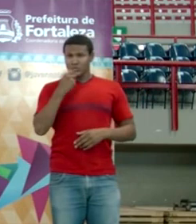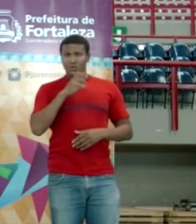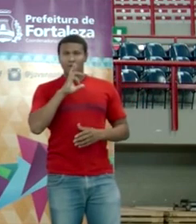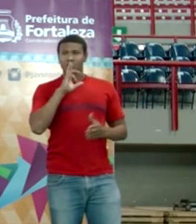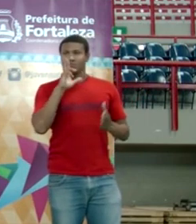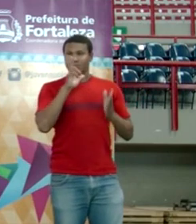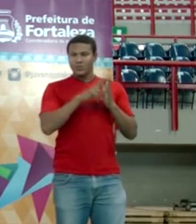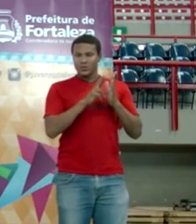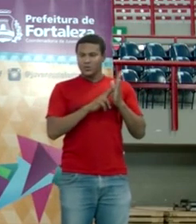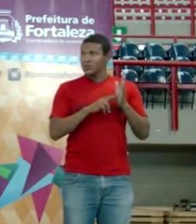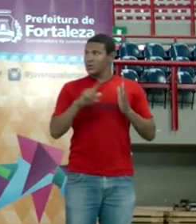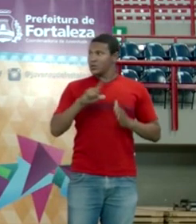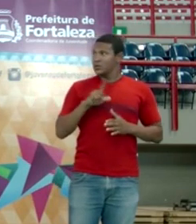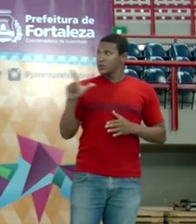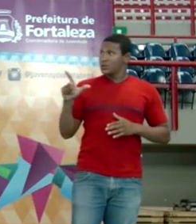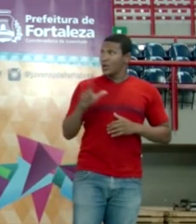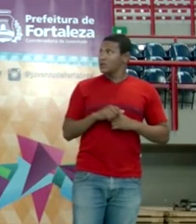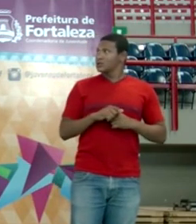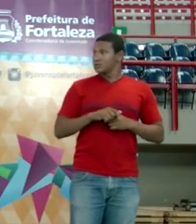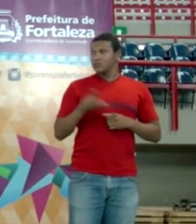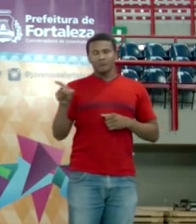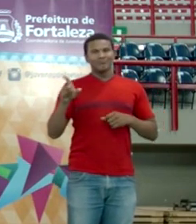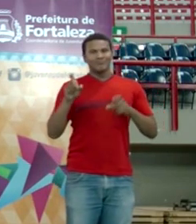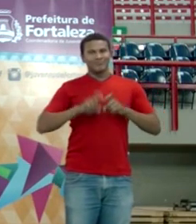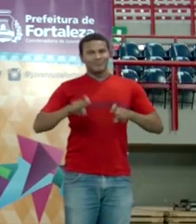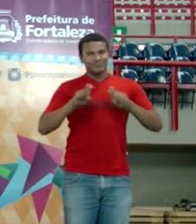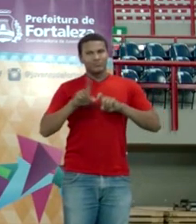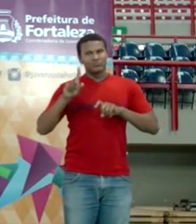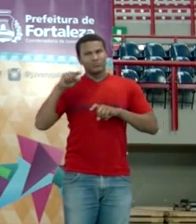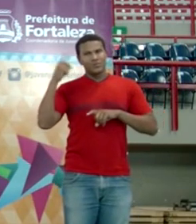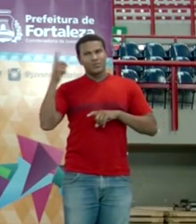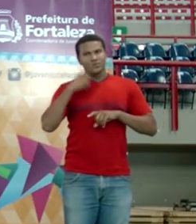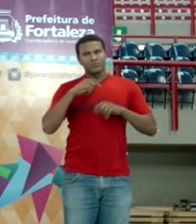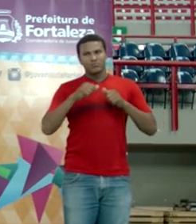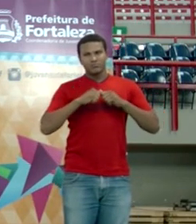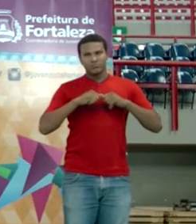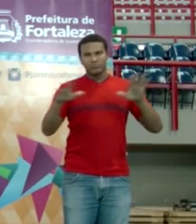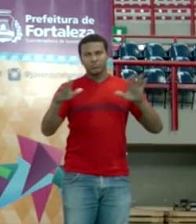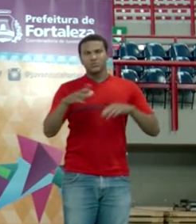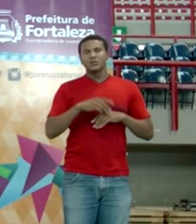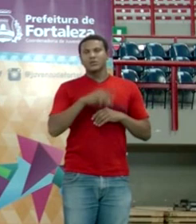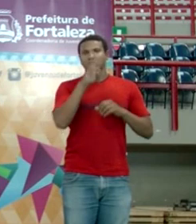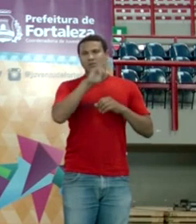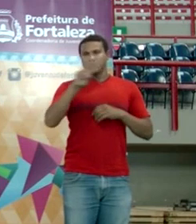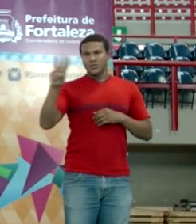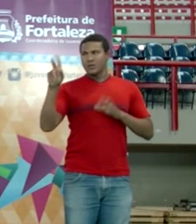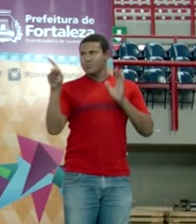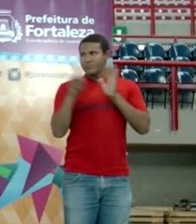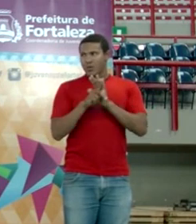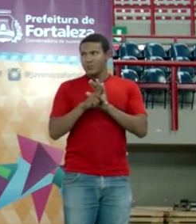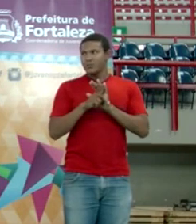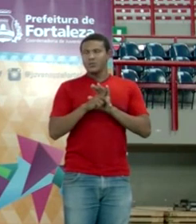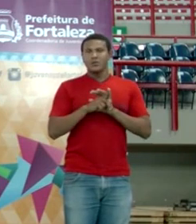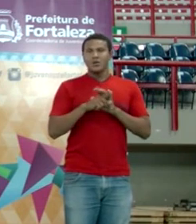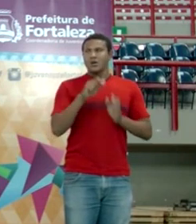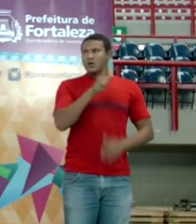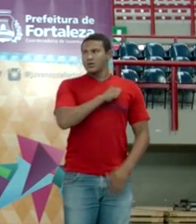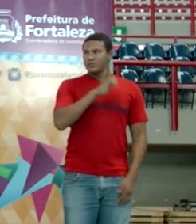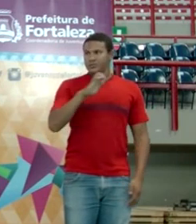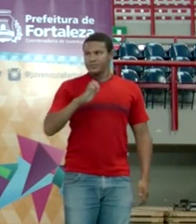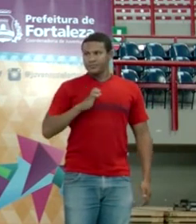aqui no computador, que depois vão ser postadas no site do Academia Enem, tá certo? Pergunta que não quer